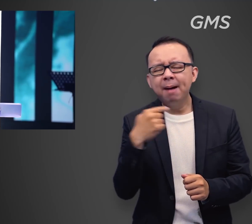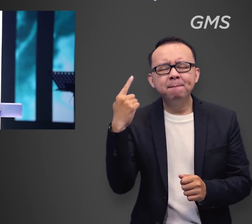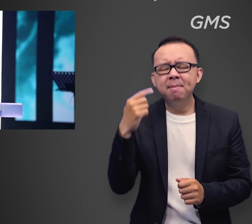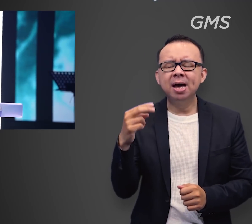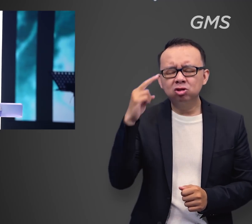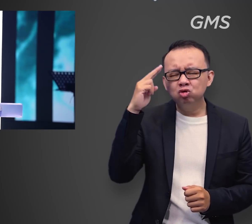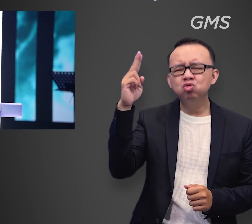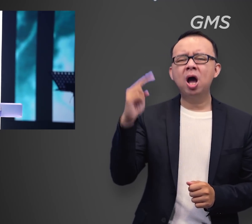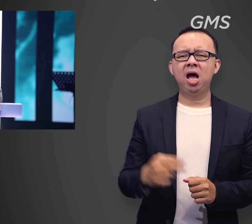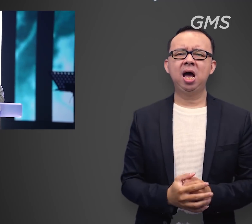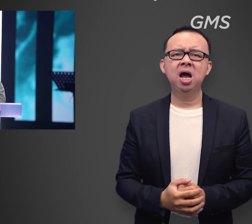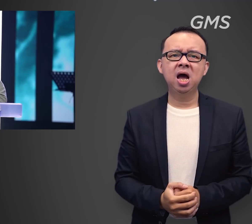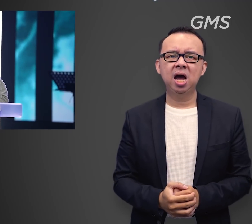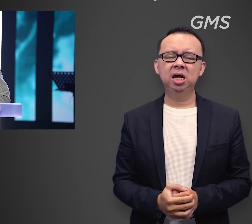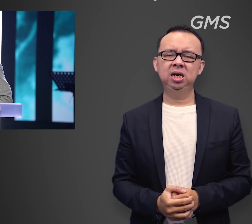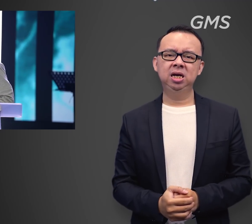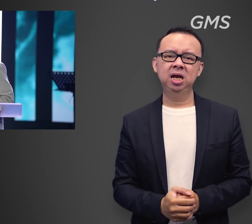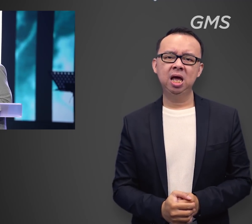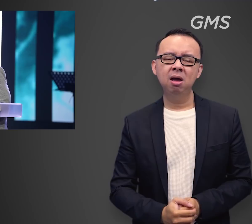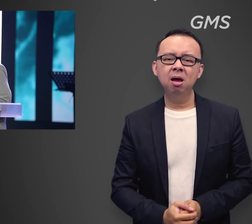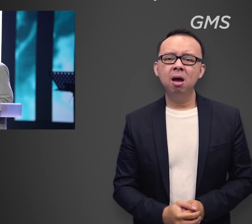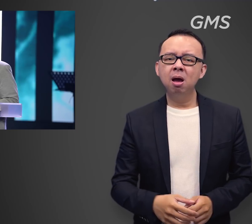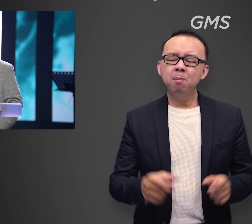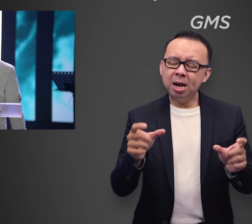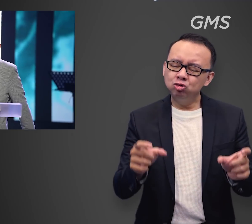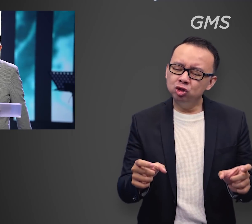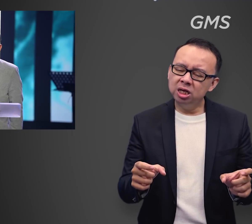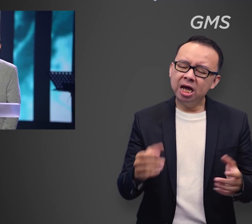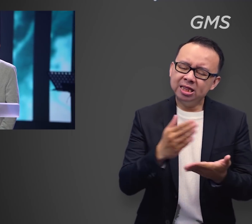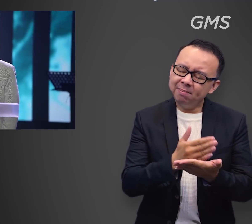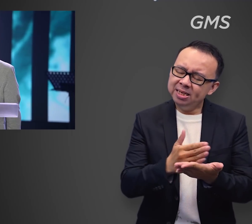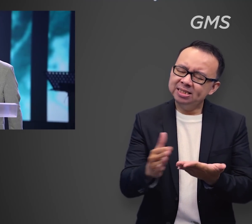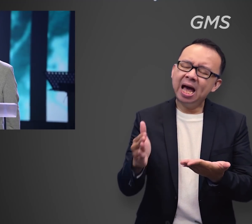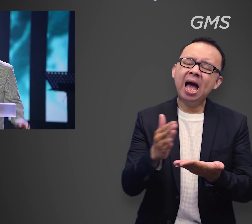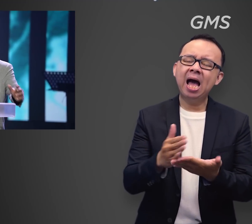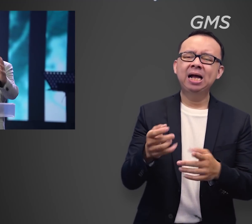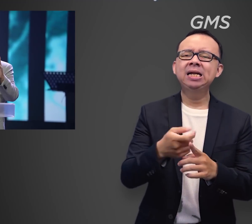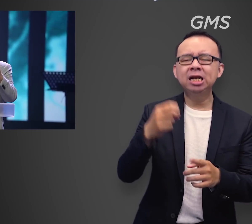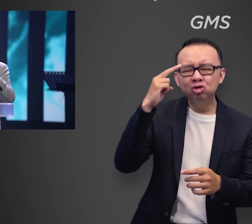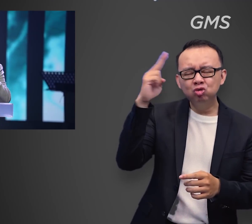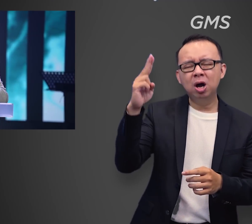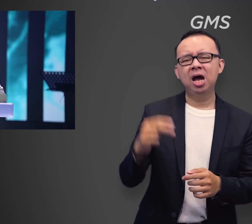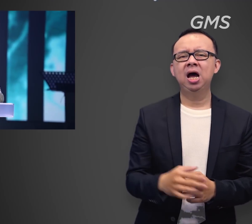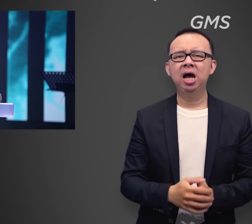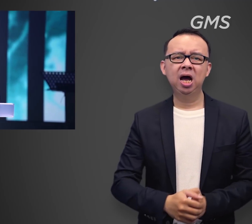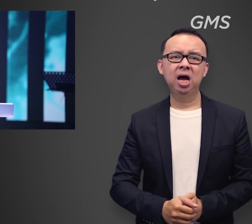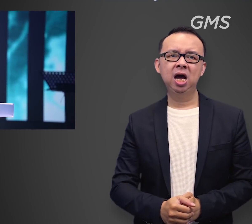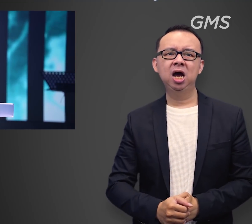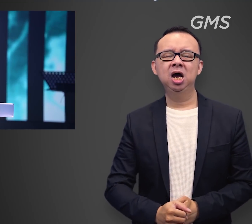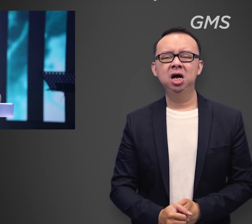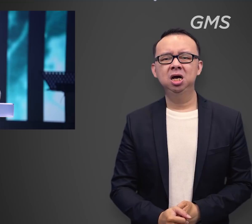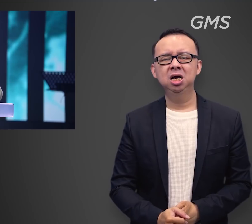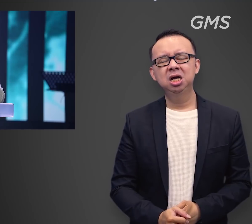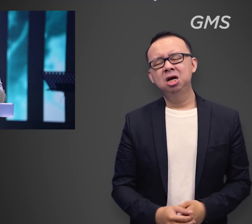apa yang Tuhan katakan, harus terpisah. Dan perpisahan itu, kalau saya bisa bayangkan, mungkin Tuhan